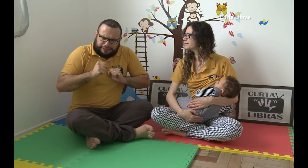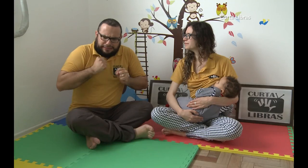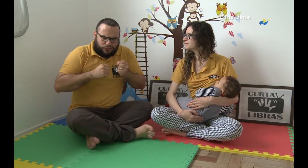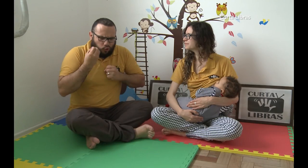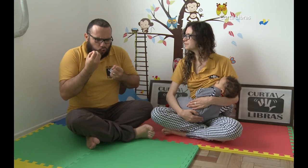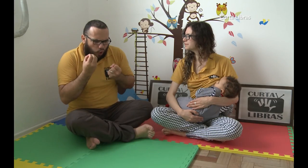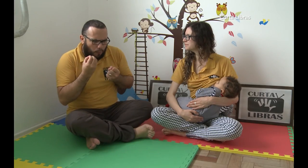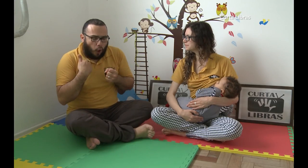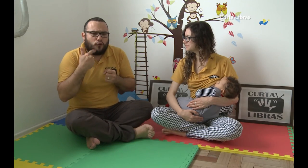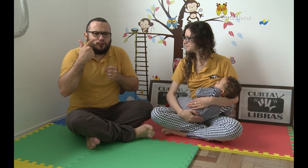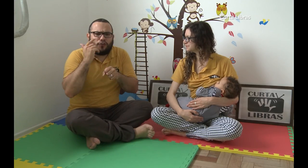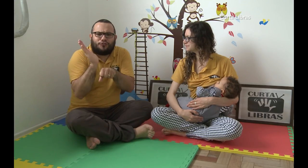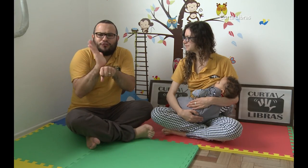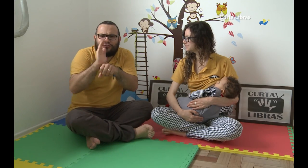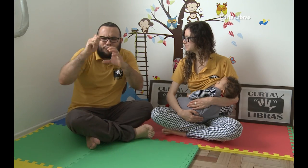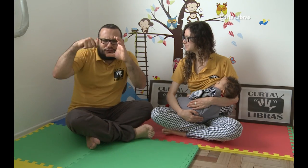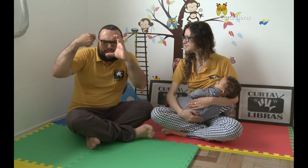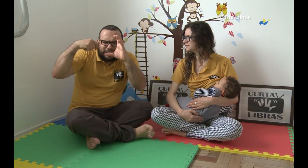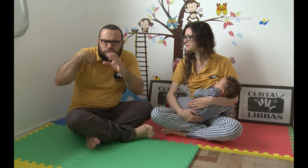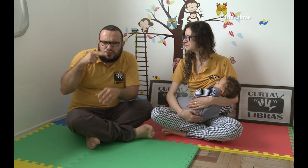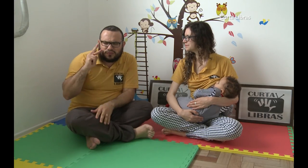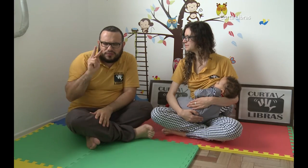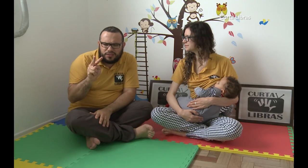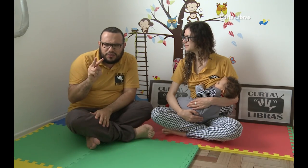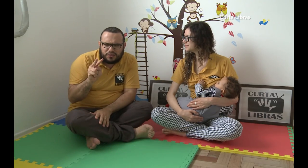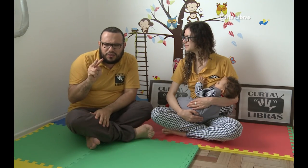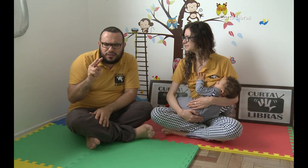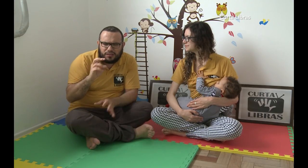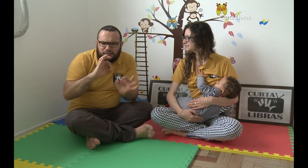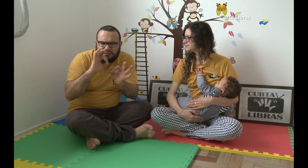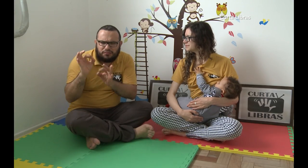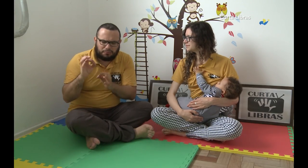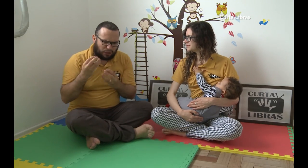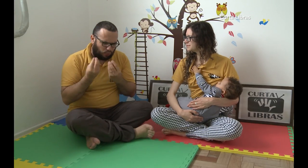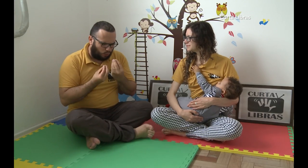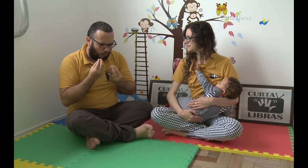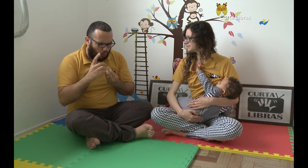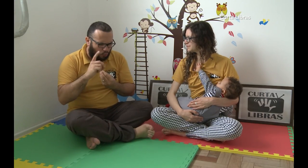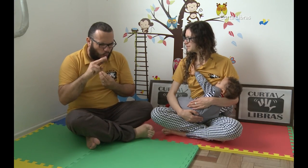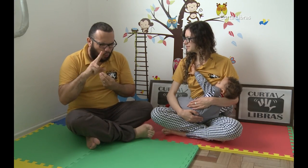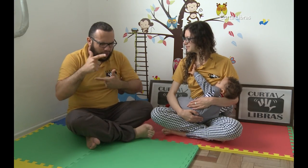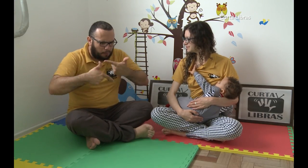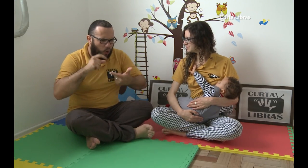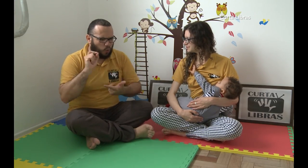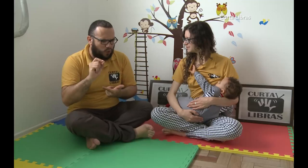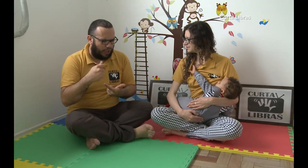pensando Como uma doula trabalha? Eu estava muito ansioso Sobre a hora do parto